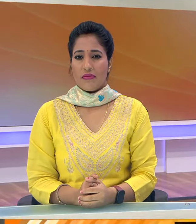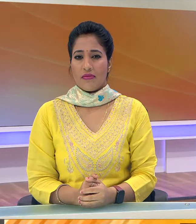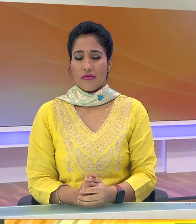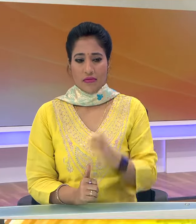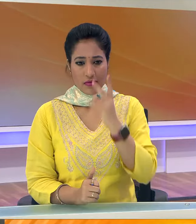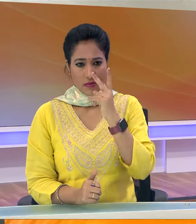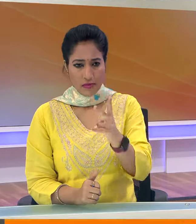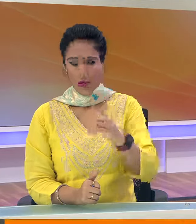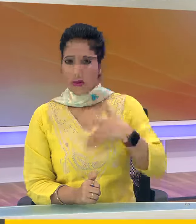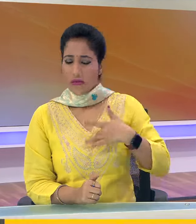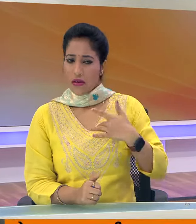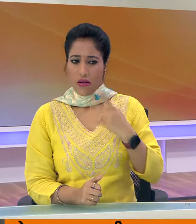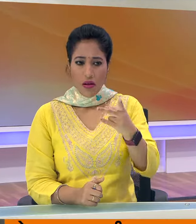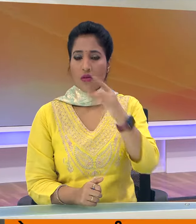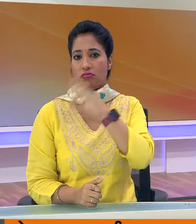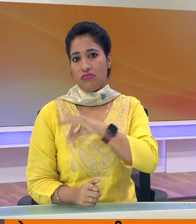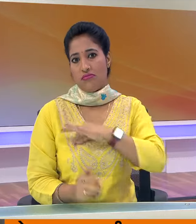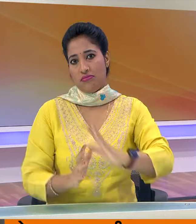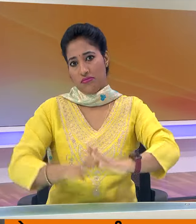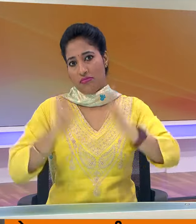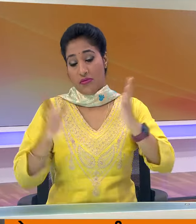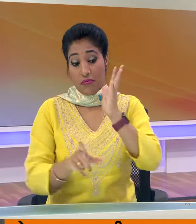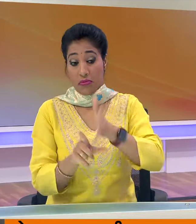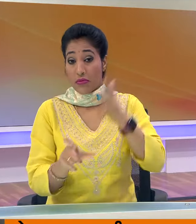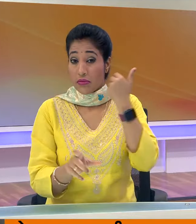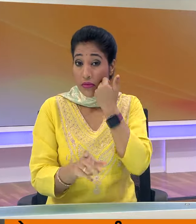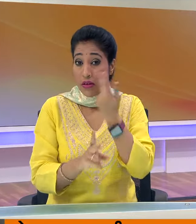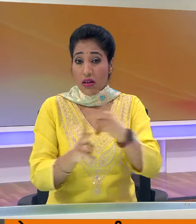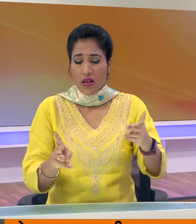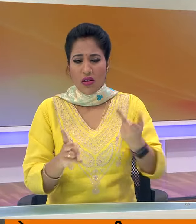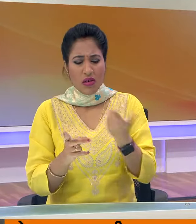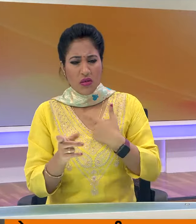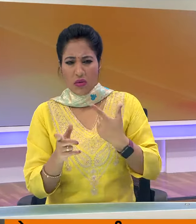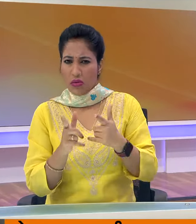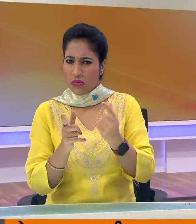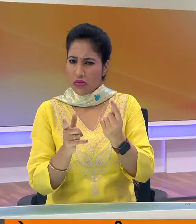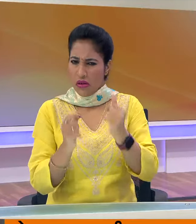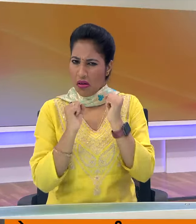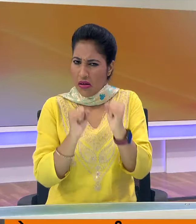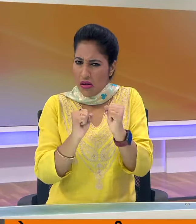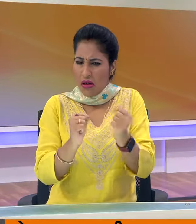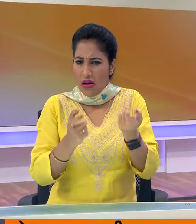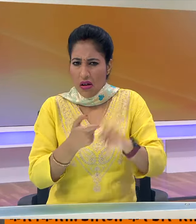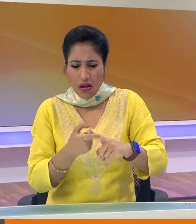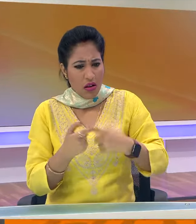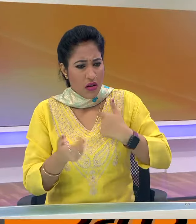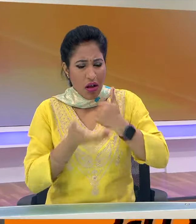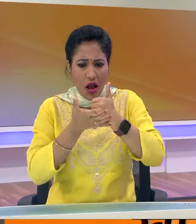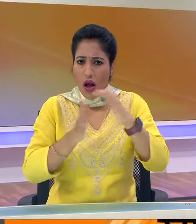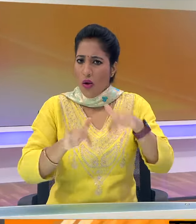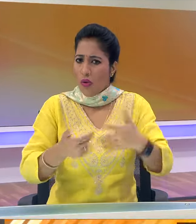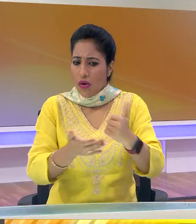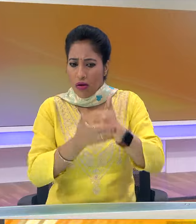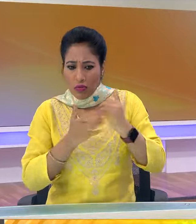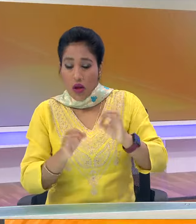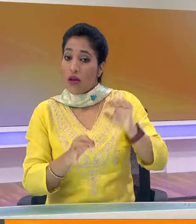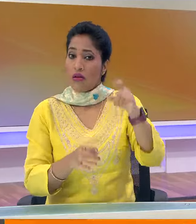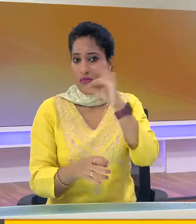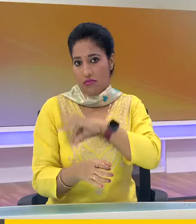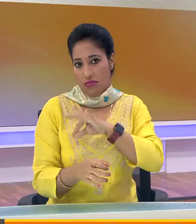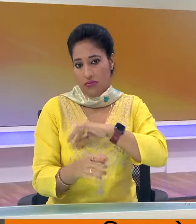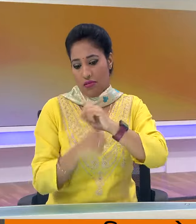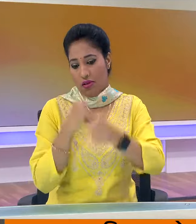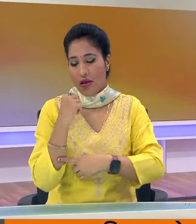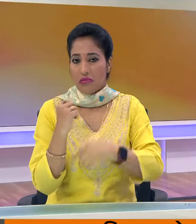वृद्धजनों को इससे बहुत ज़्यादा फायदा मिलेगा, जिन जो बिल्कुल बेसहारा है, जिनके पास कोई भी साधन नहीं है, उनको भी इलाज का फायदा